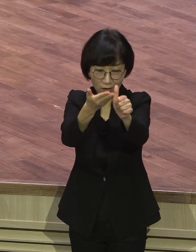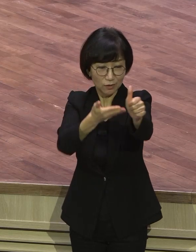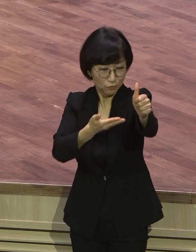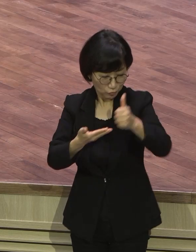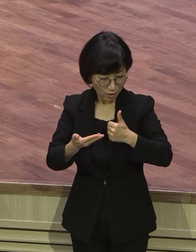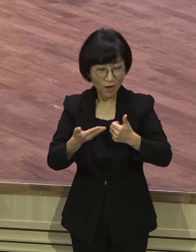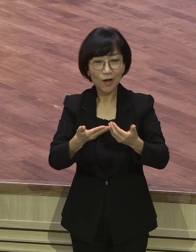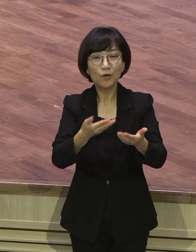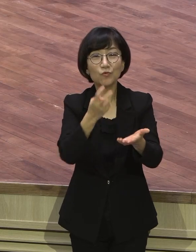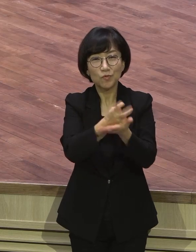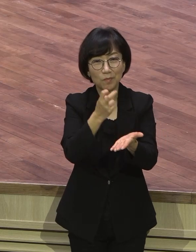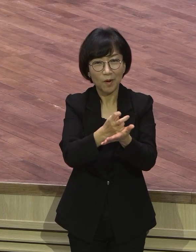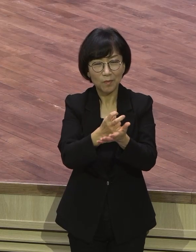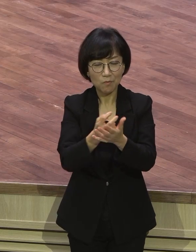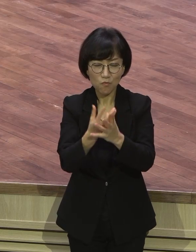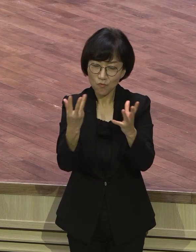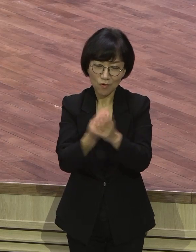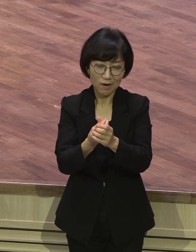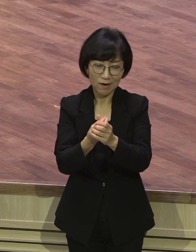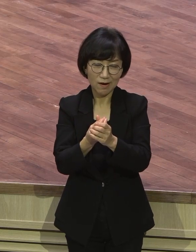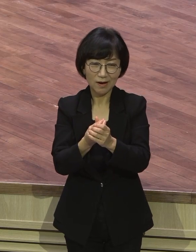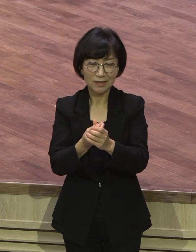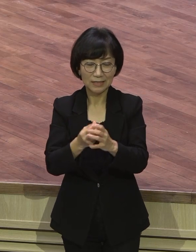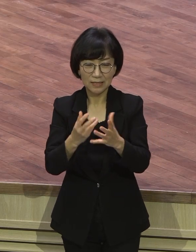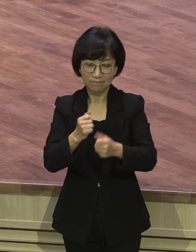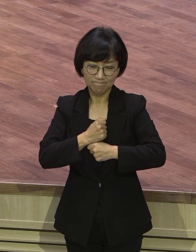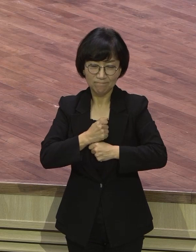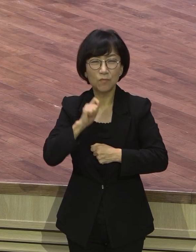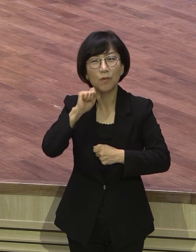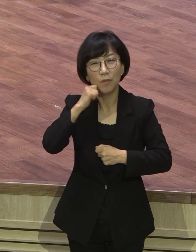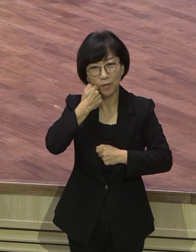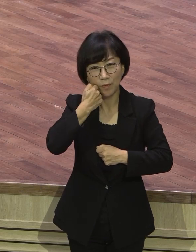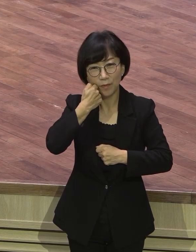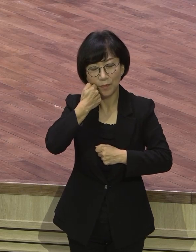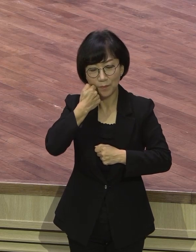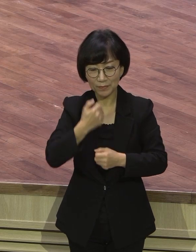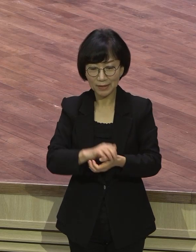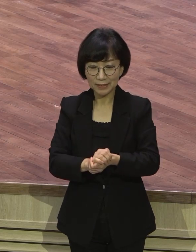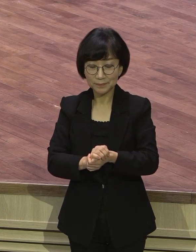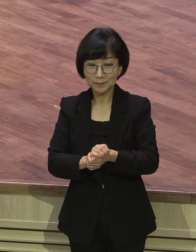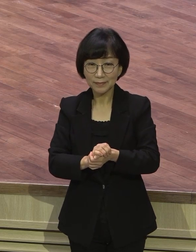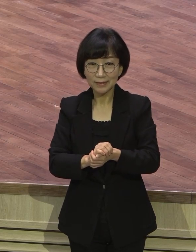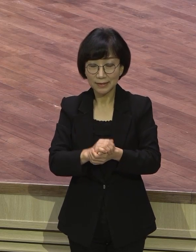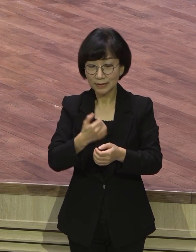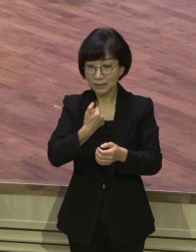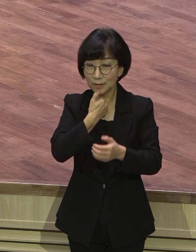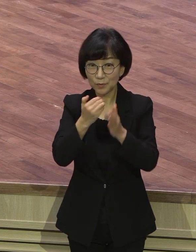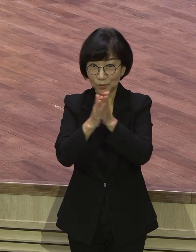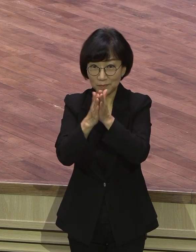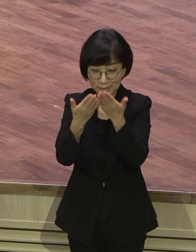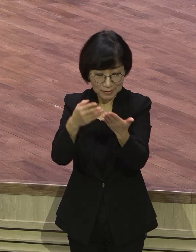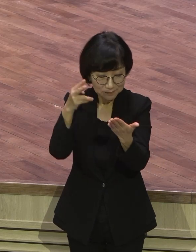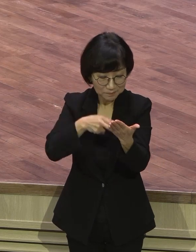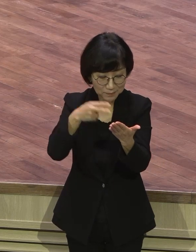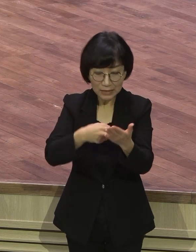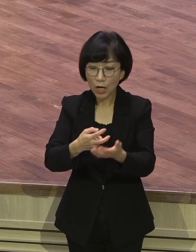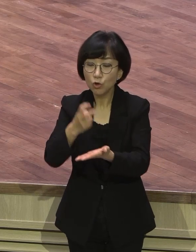없다고요. 왜냐 로마트 3단 20절에 보면 율법을 통해서는 결코